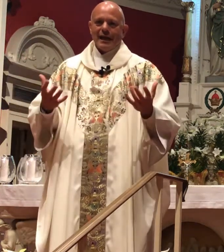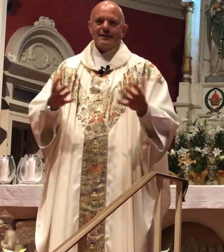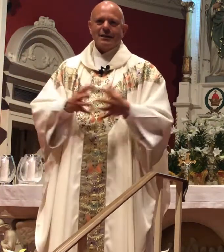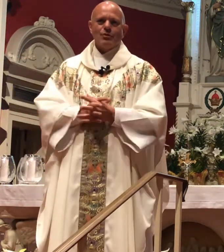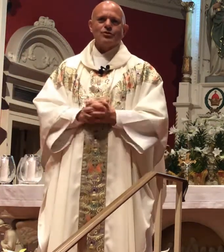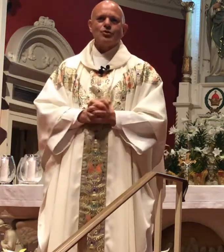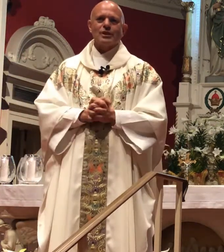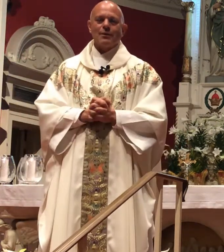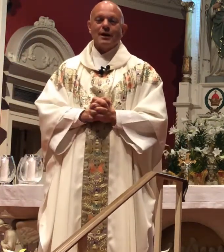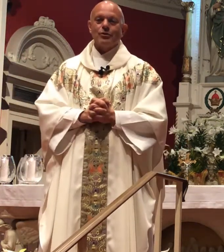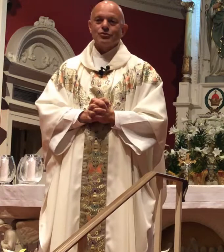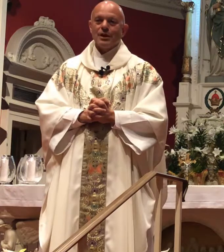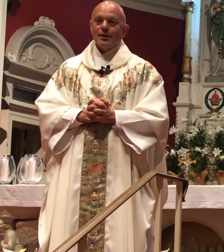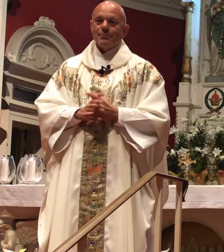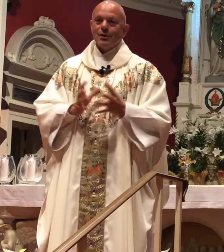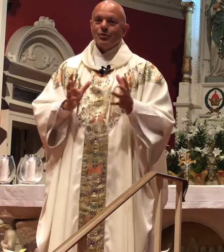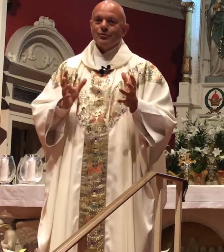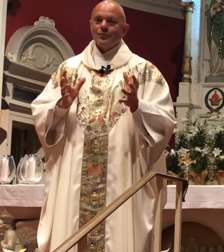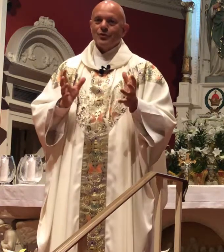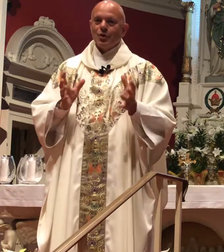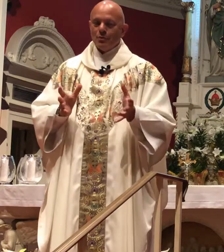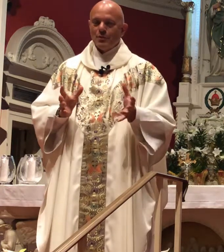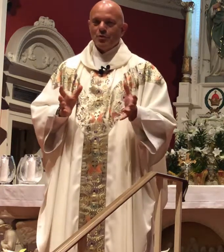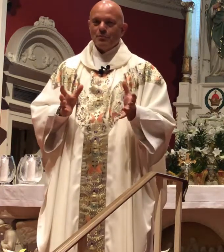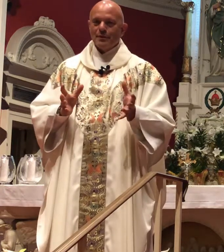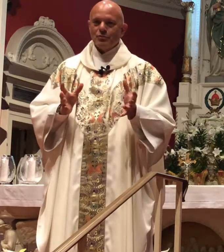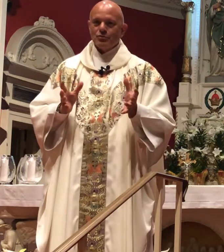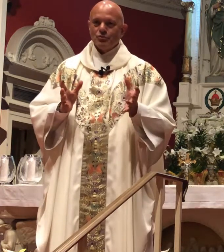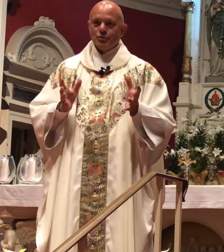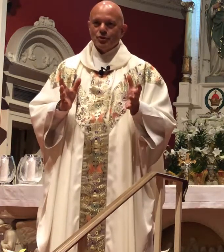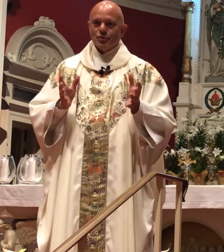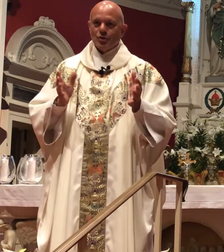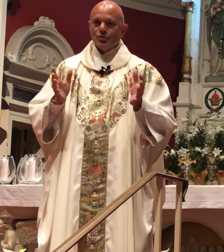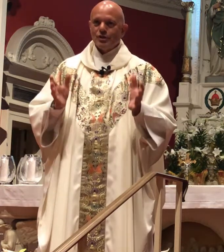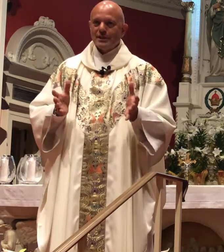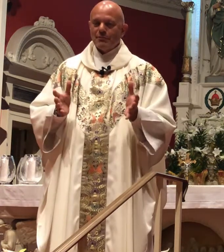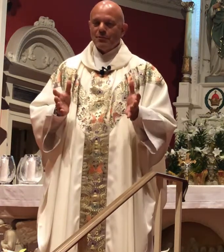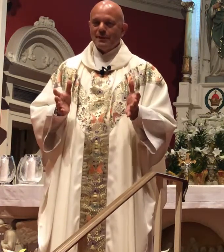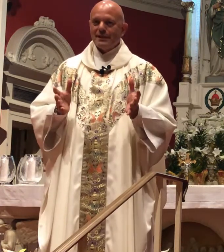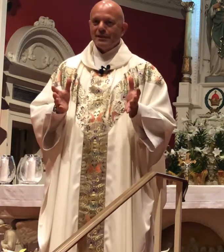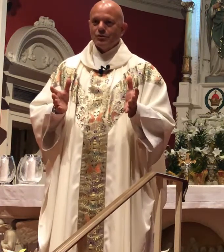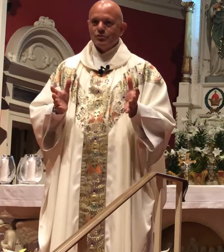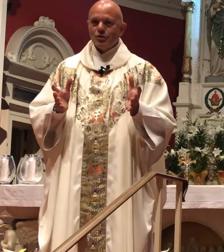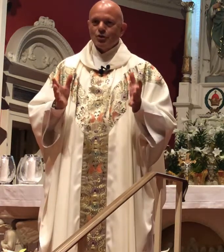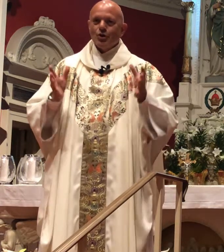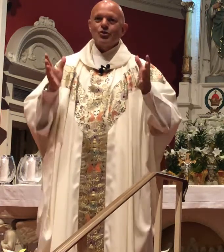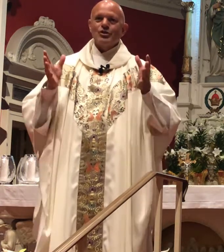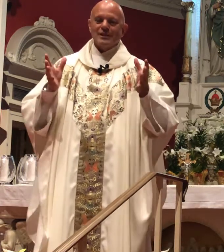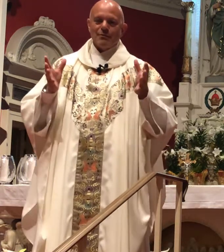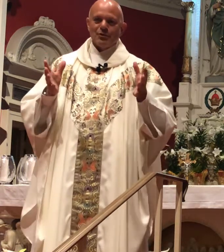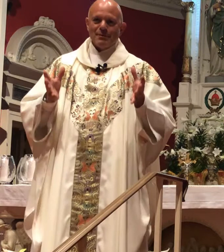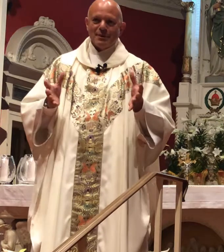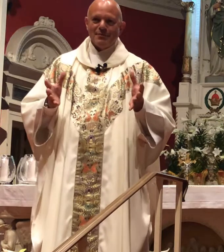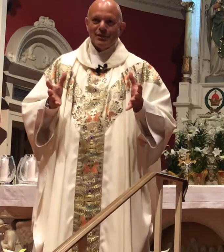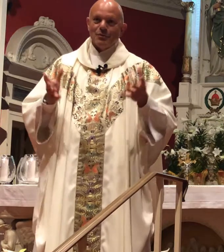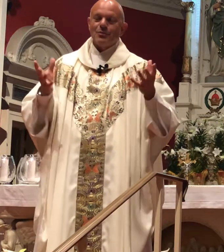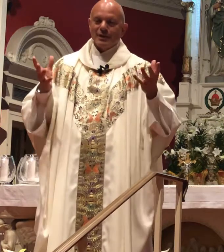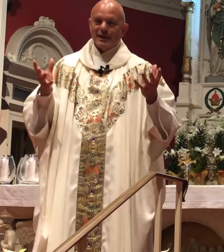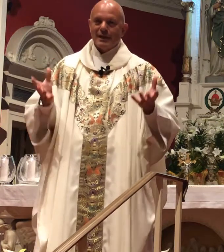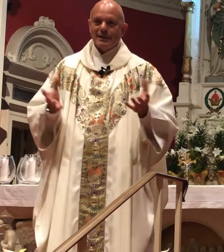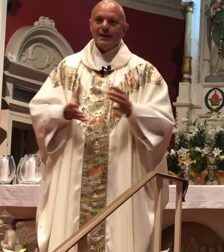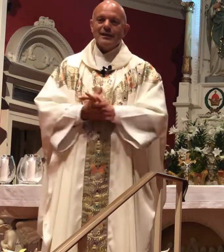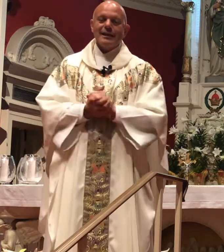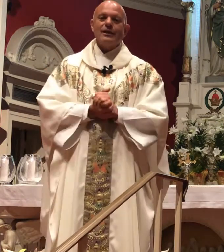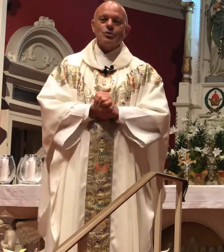estar activos en sus trabajos. Pero no nos preocupemos, no nos sintamos perdidos, no nos sintamos deprimidos,